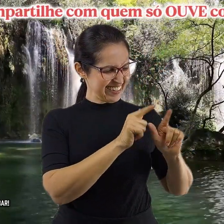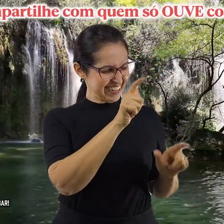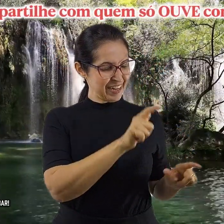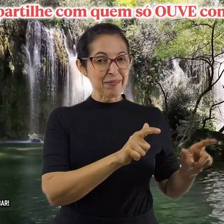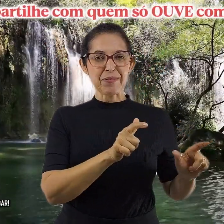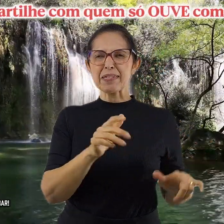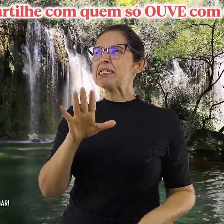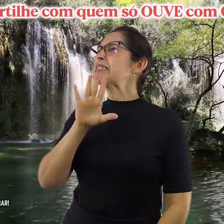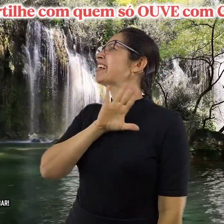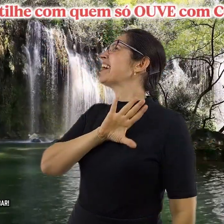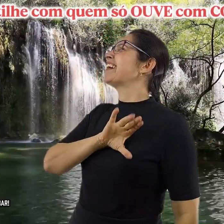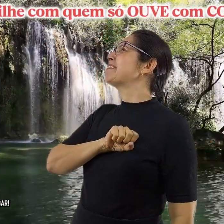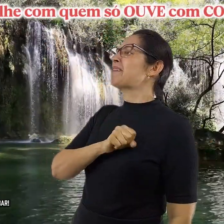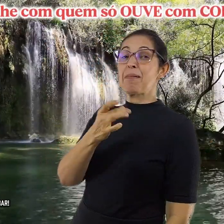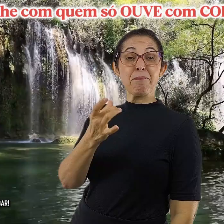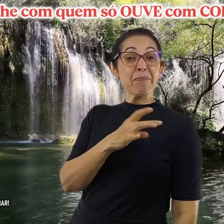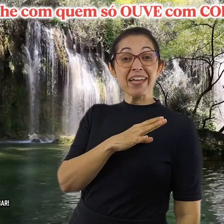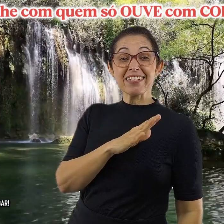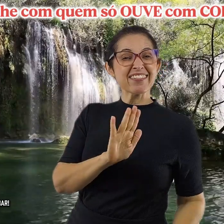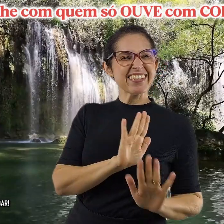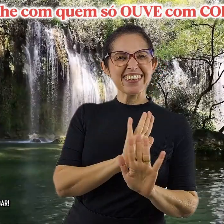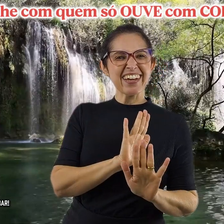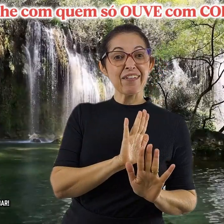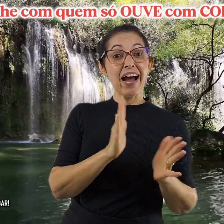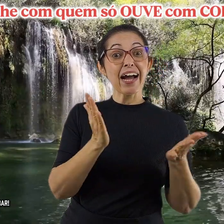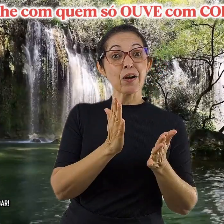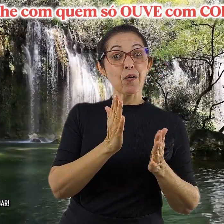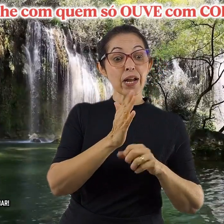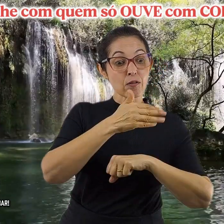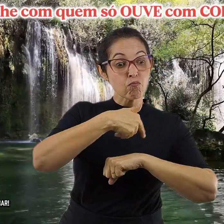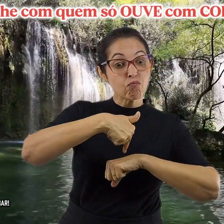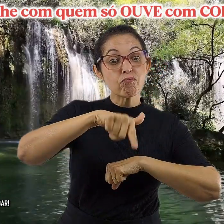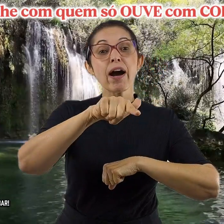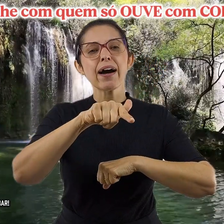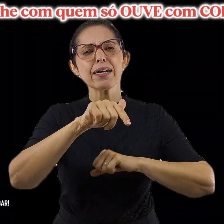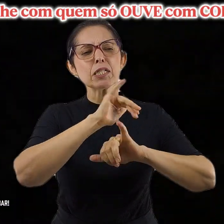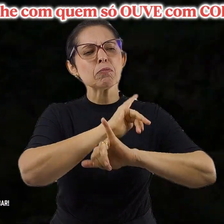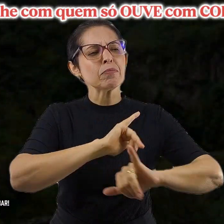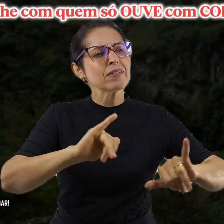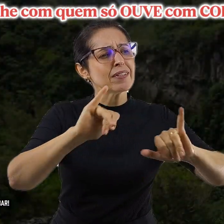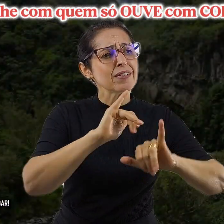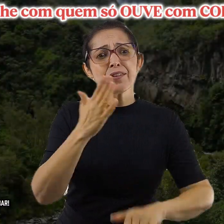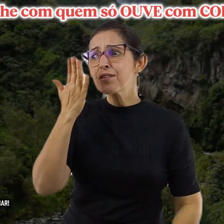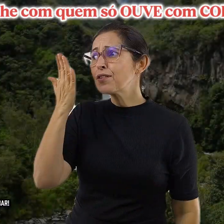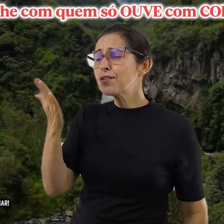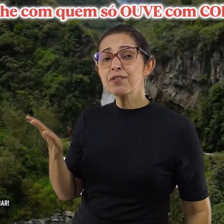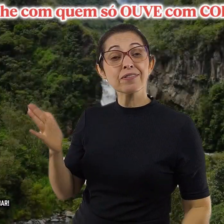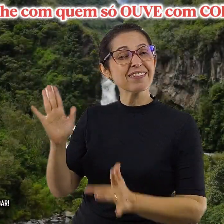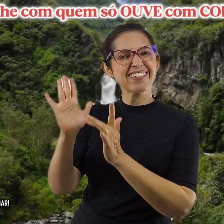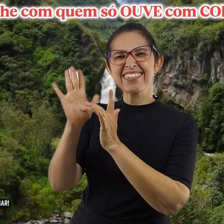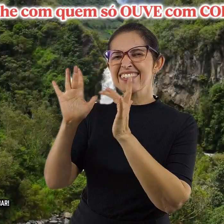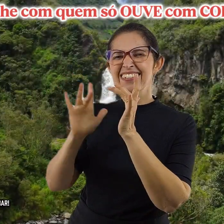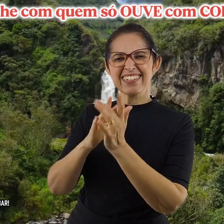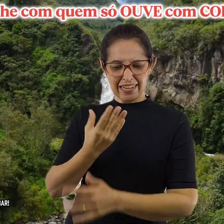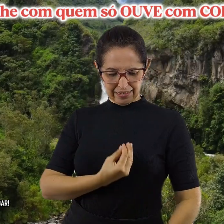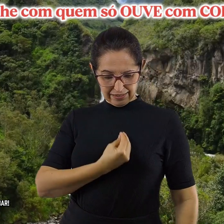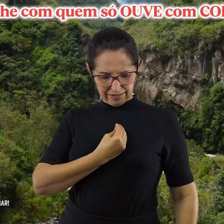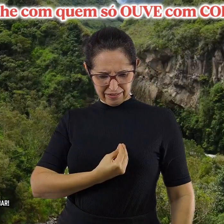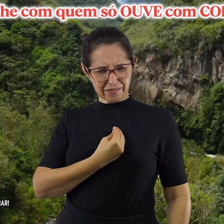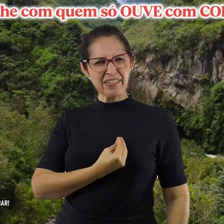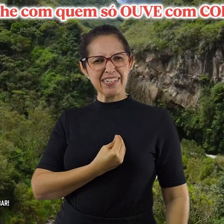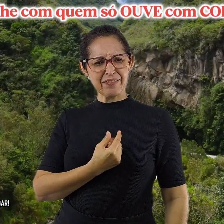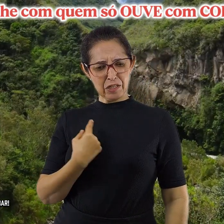pelo Senhor, perdeu o medo e ela sai para anunciar: olha, Jesus está vivo. Jesus está vivo. Nós